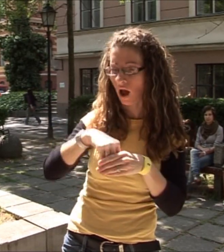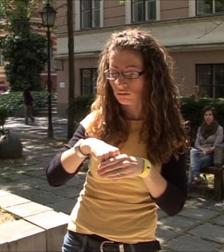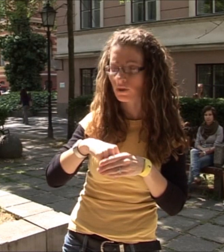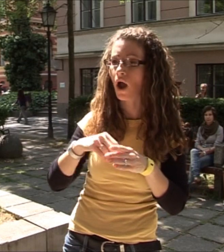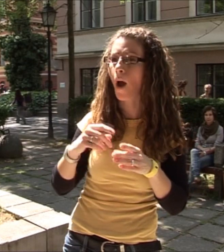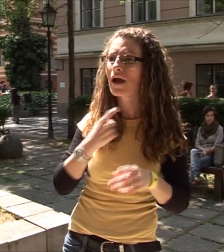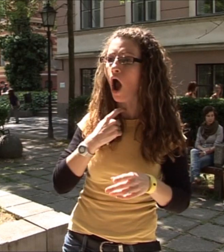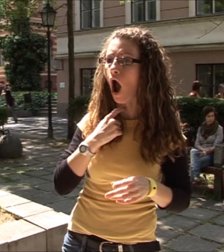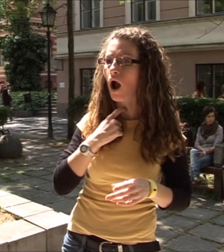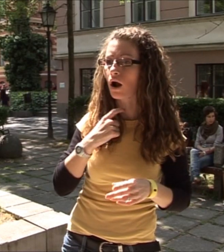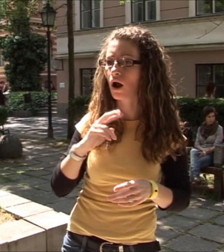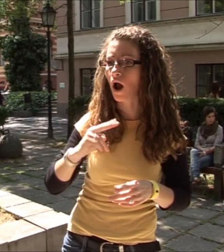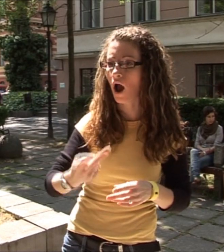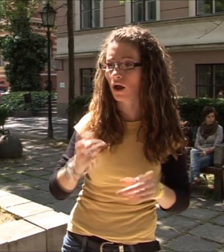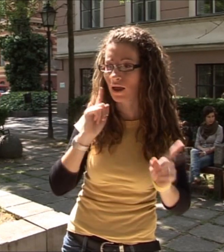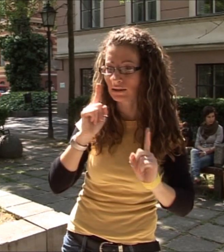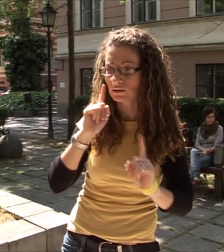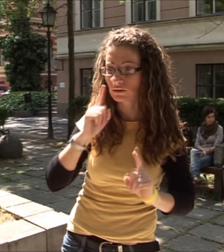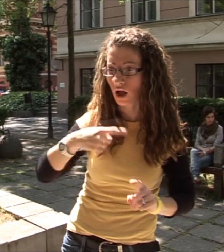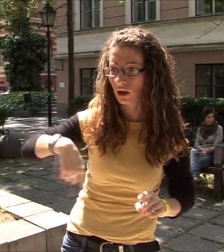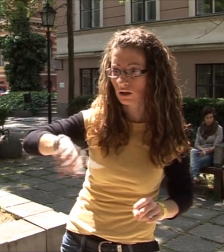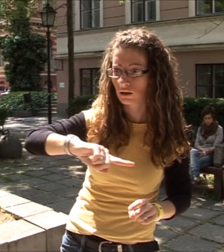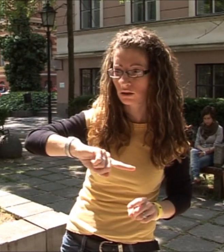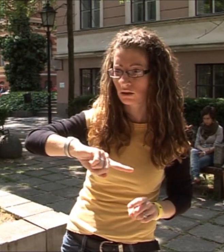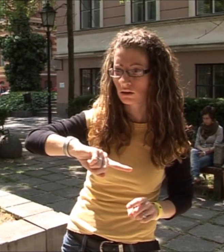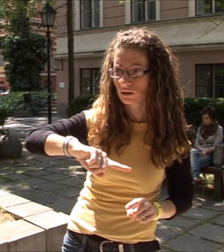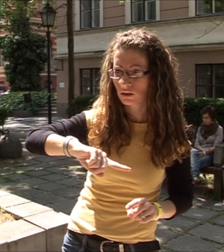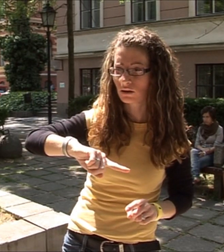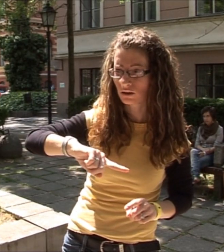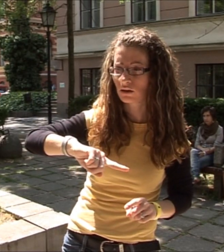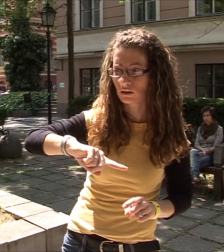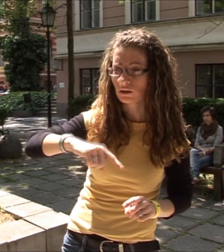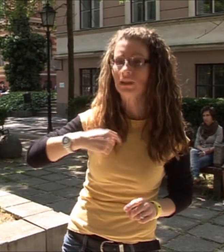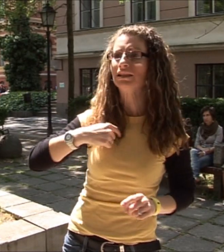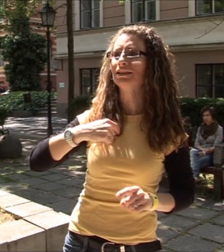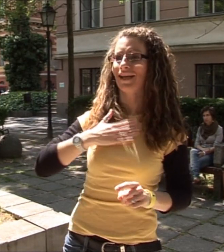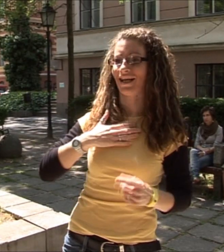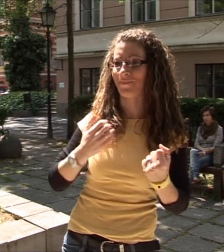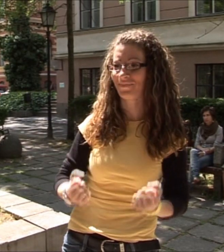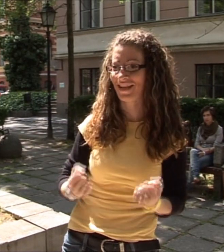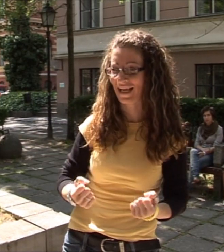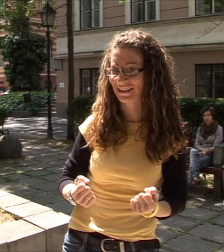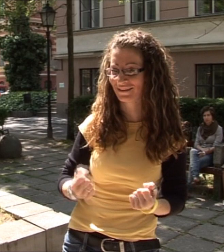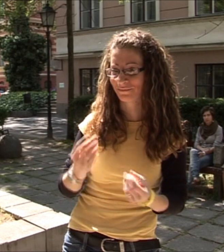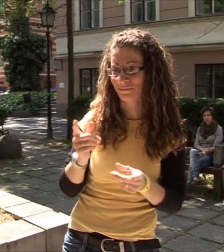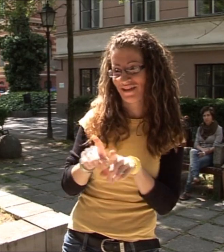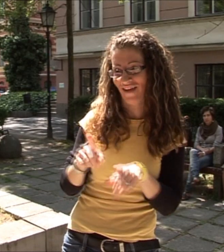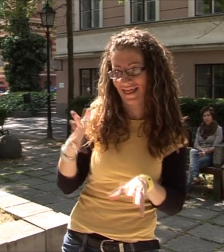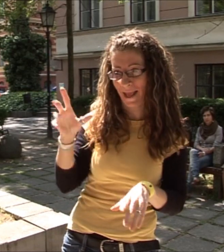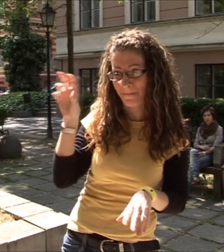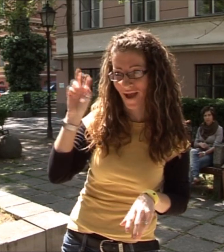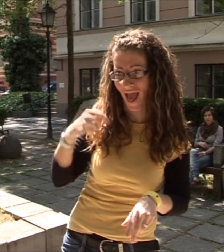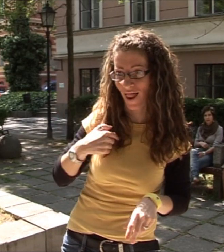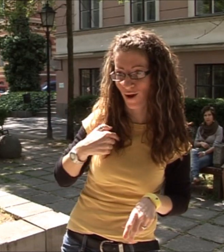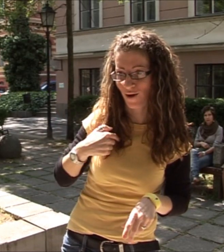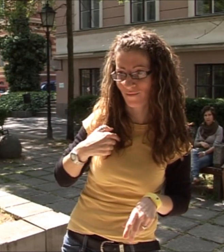sok feladatban van ahol hanggal játszam a többiek meg nekem kicsit nehéség merthogy nem